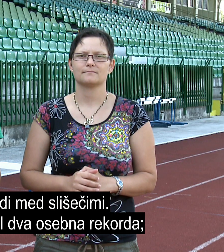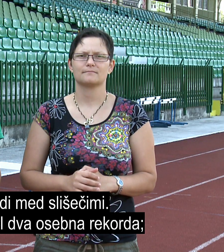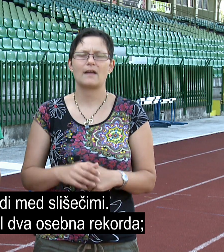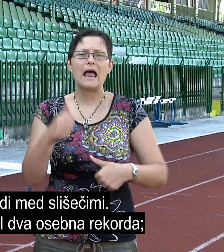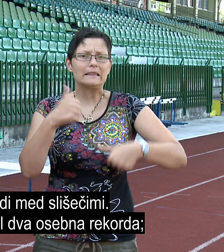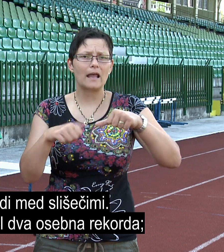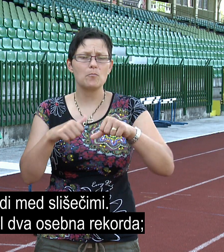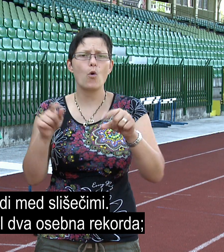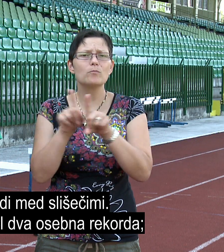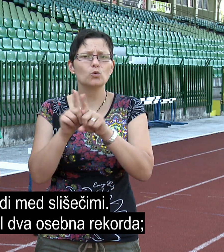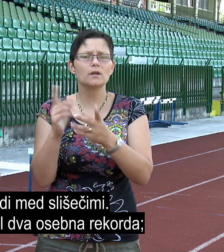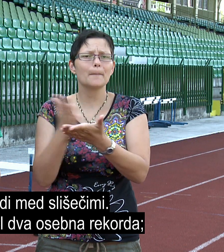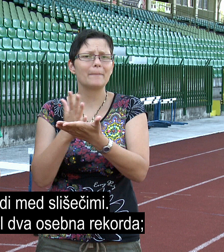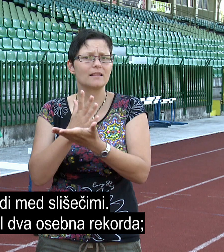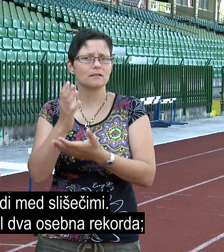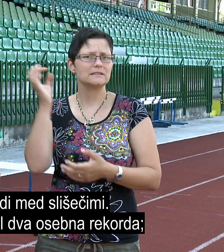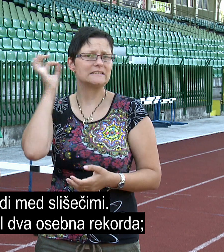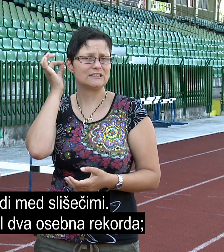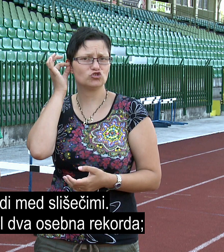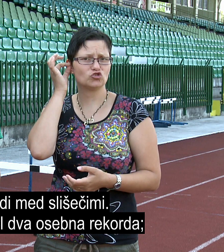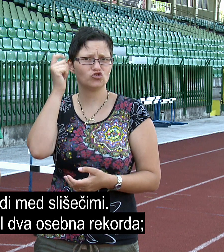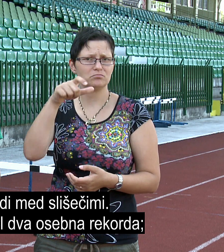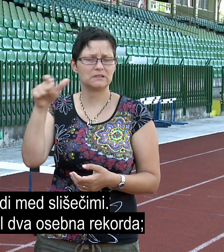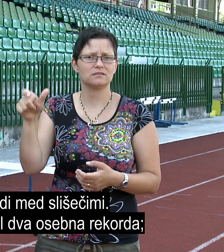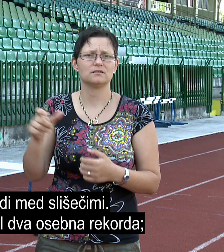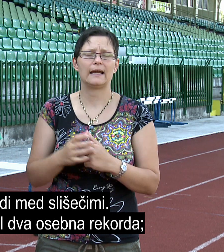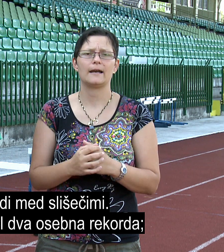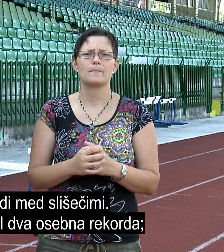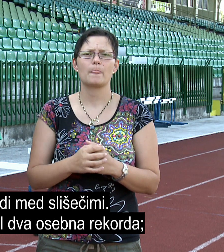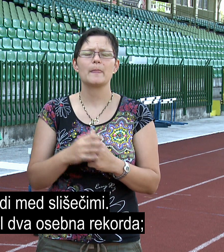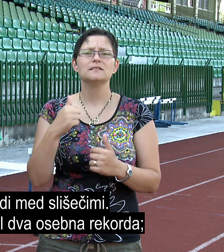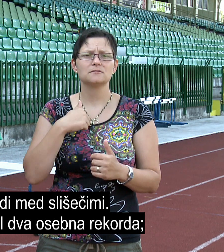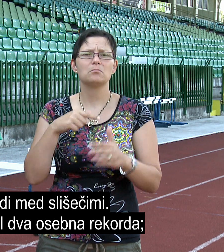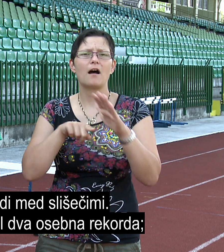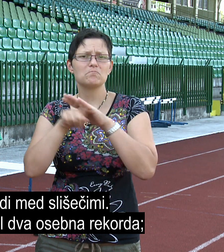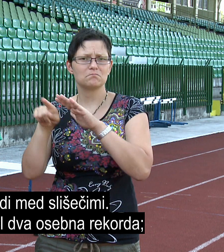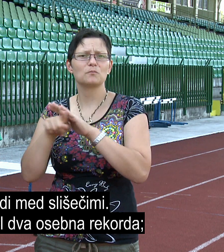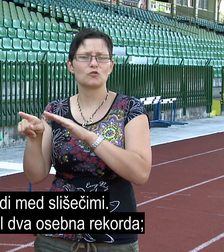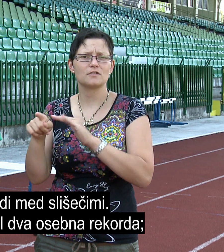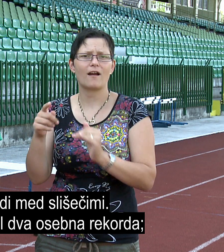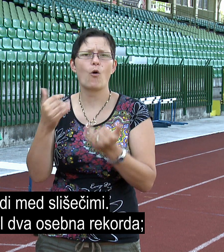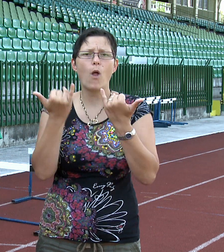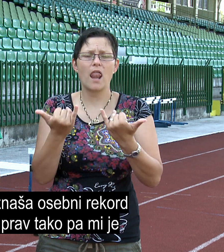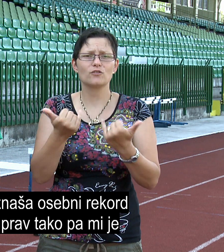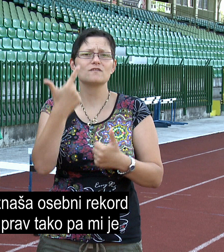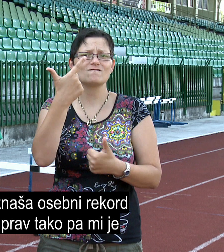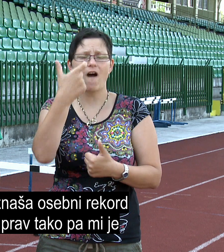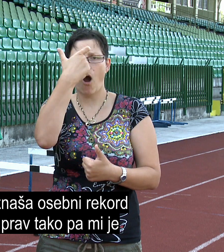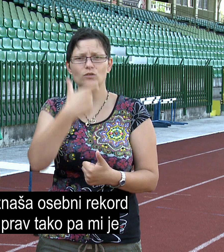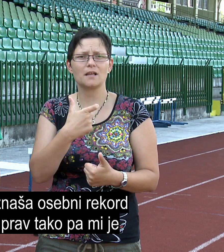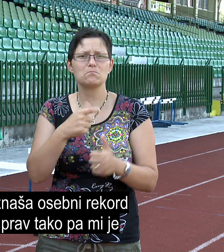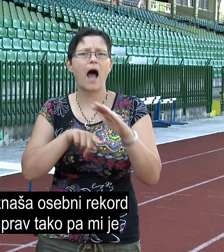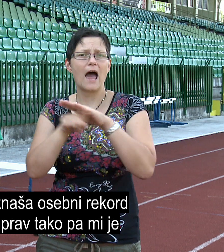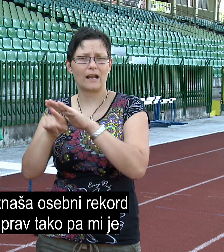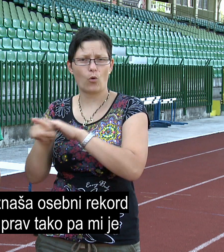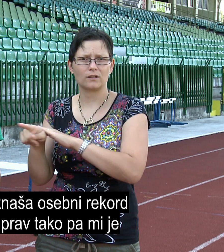Tekmujem tudi med sledečimi. Medtem letos sem dosegel 2 osebna rekorda. Na 200